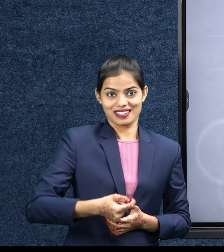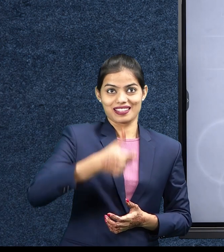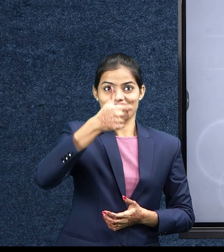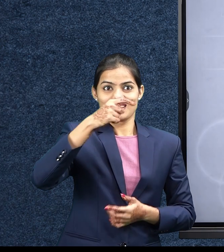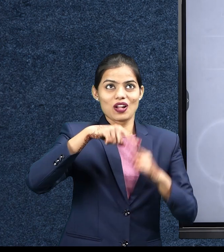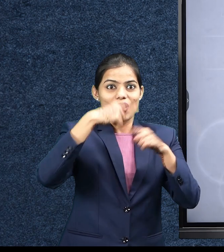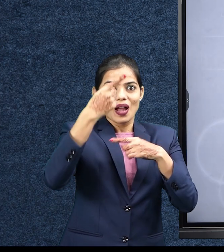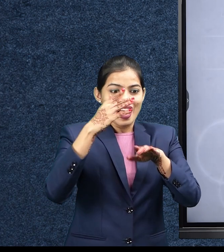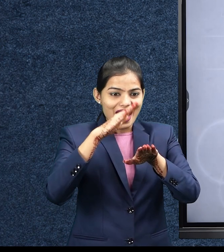संपूर्ण घटना,